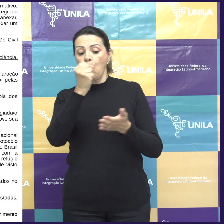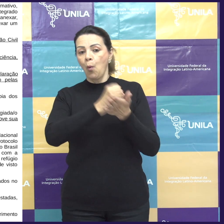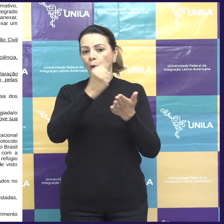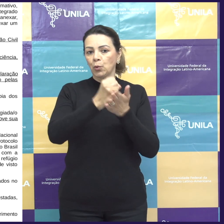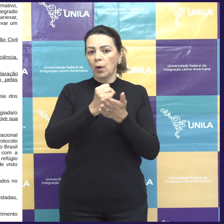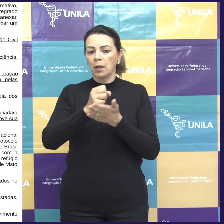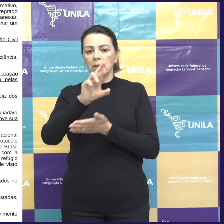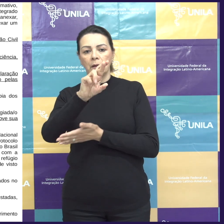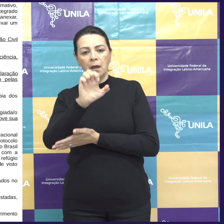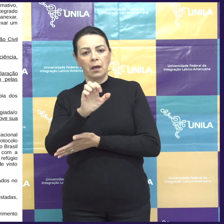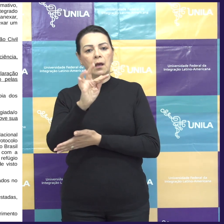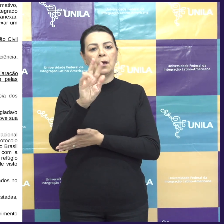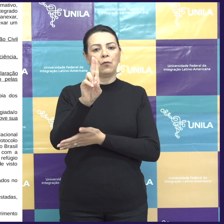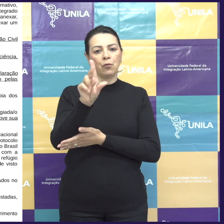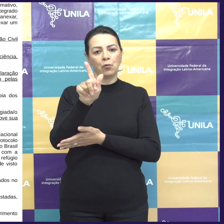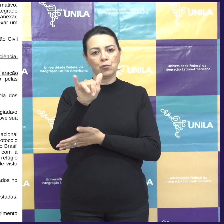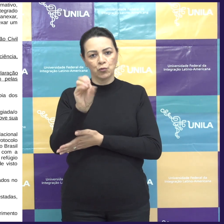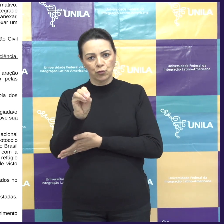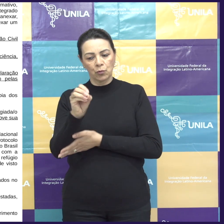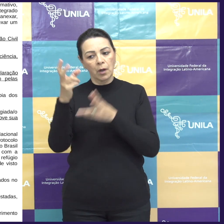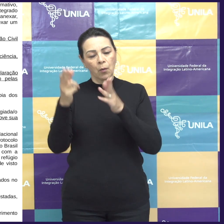de acordo com a Resolução Normativa